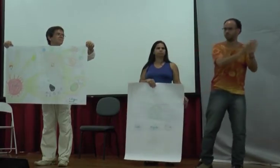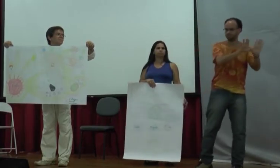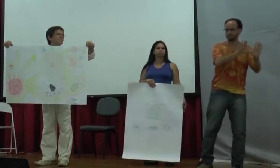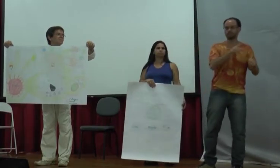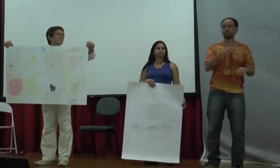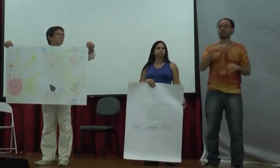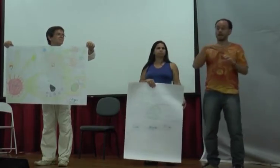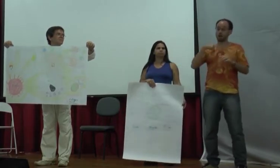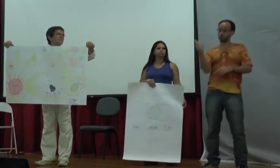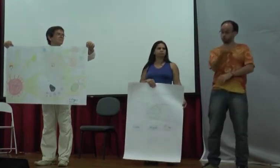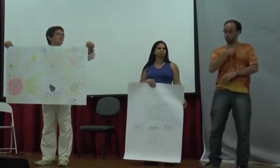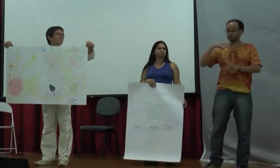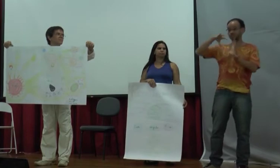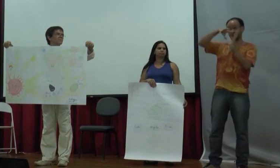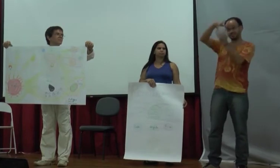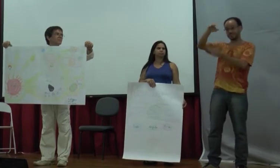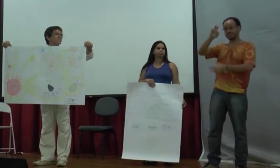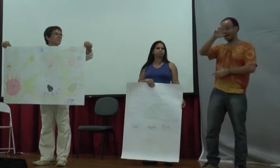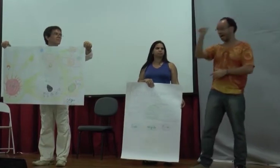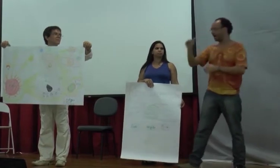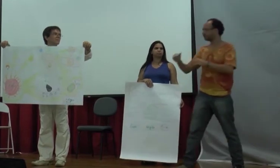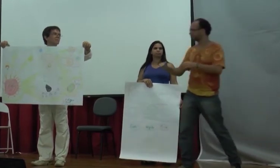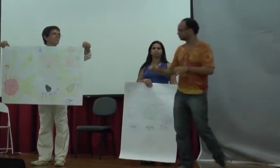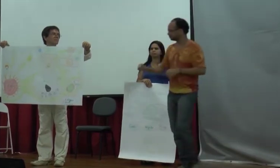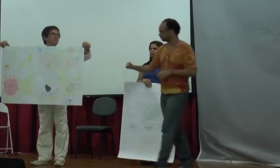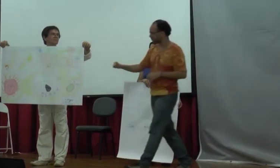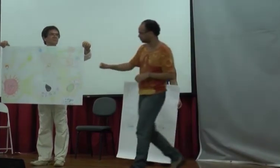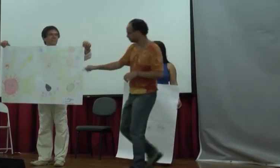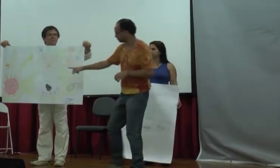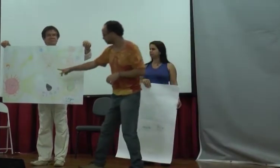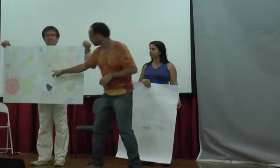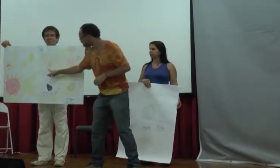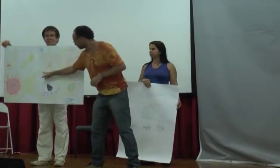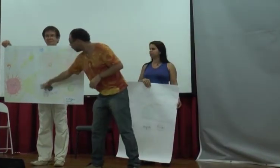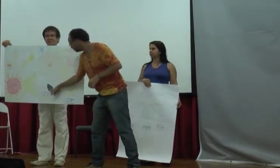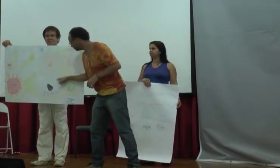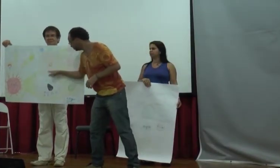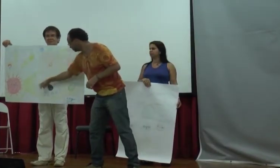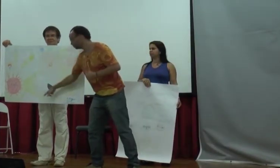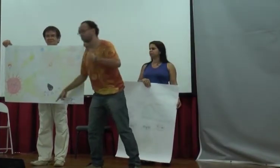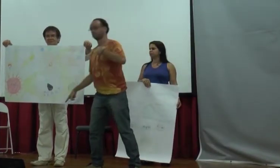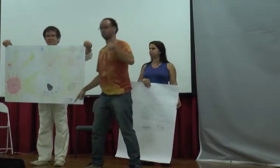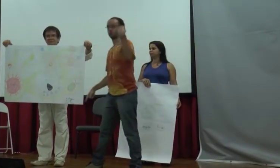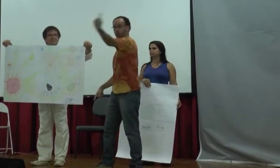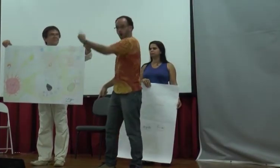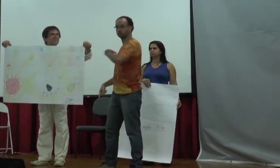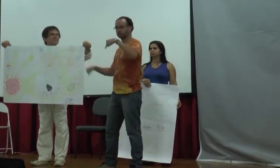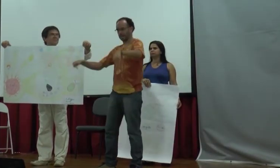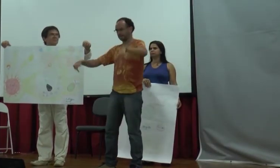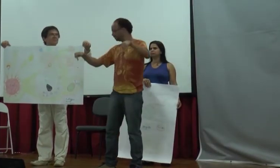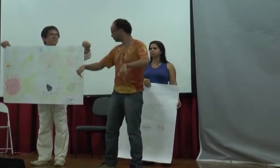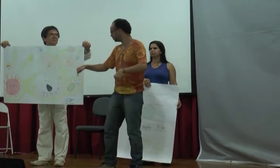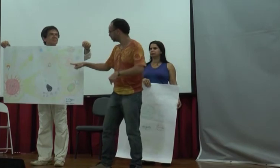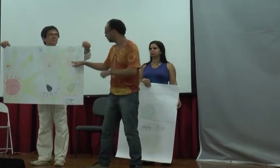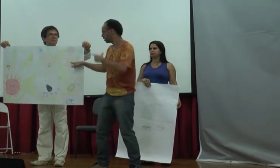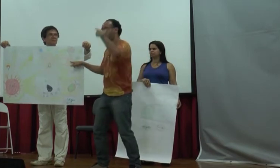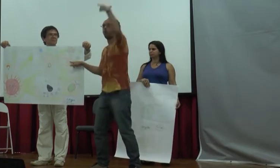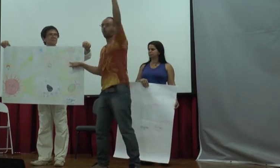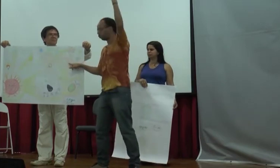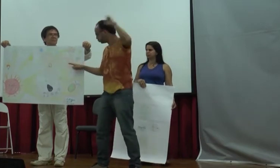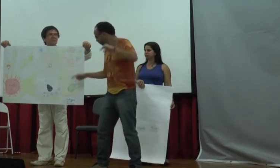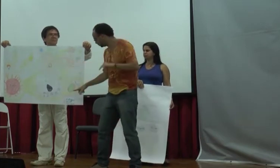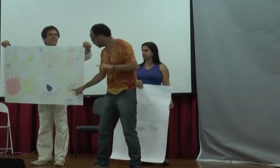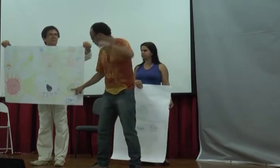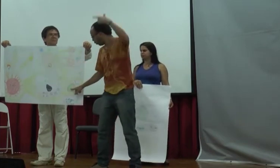suas vidas também têm evoluções diferenciadas. Então a Terra, ela está aqui, ó. Nós estamos